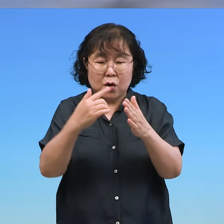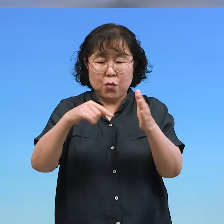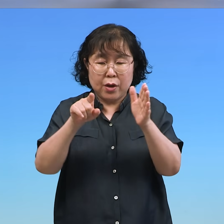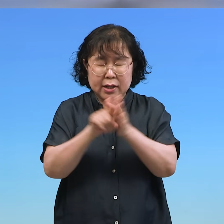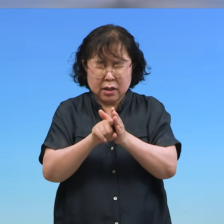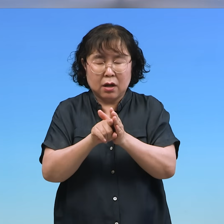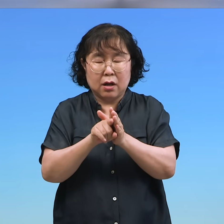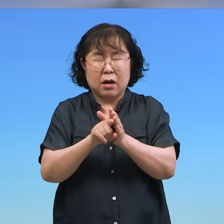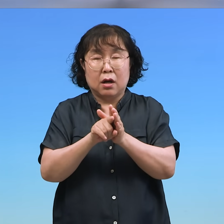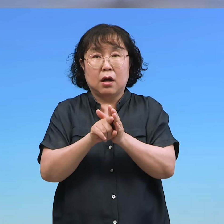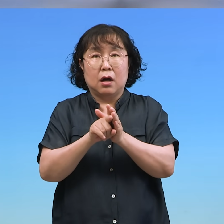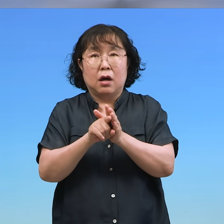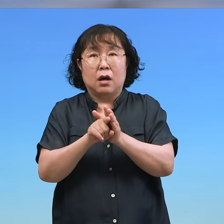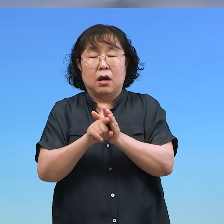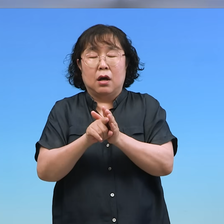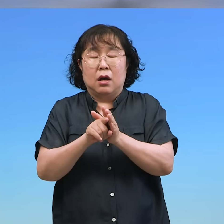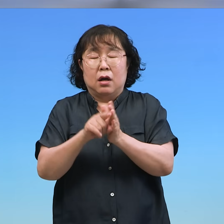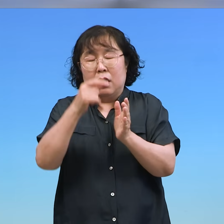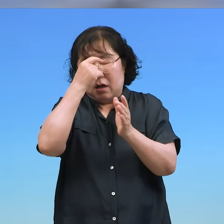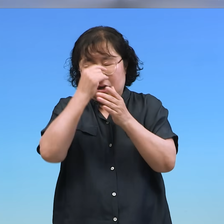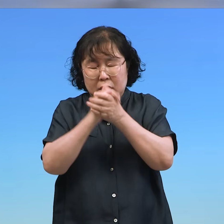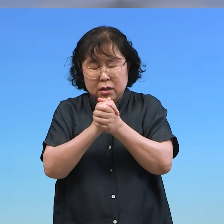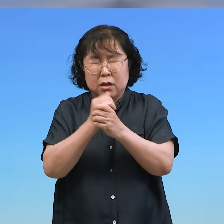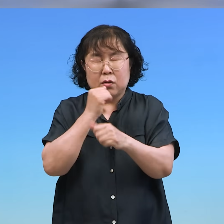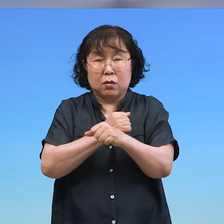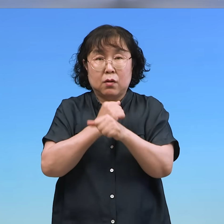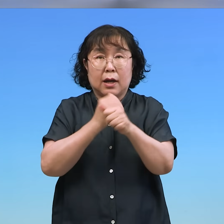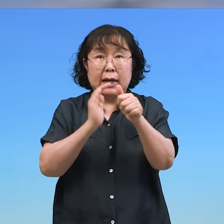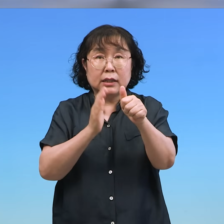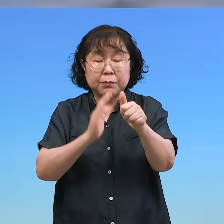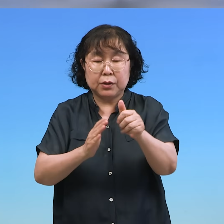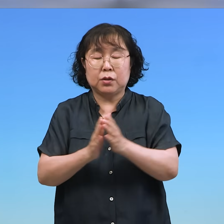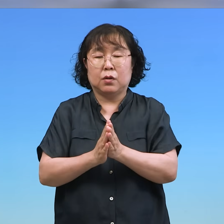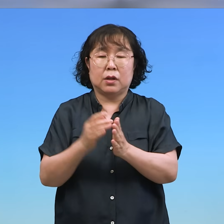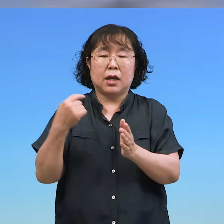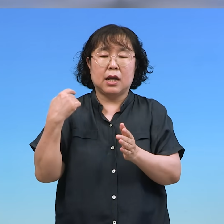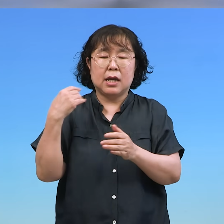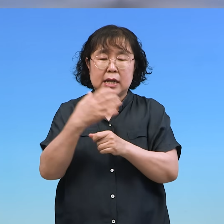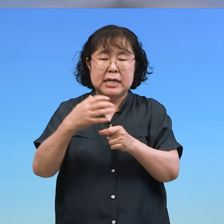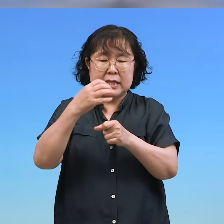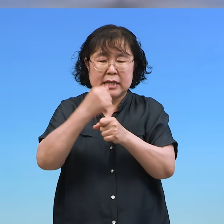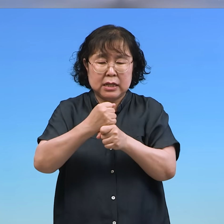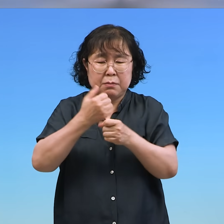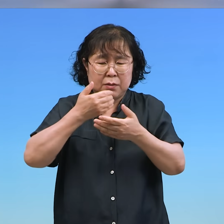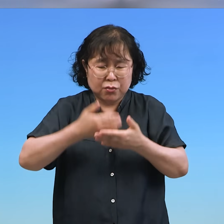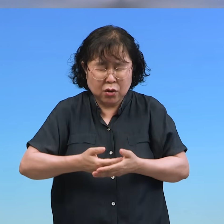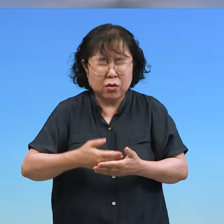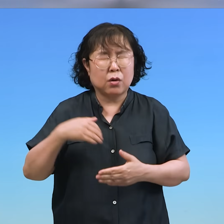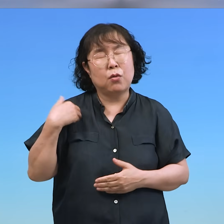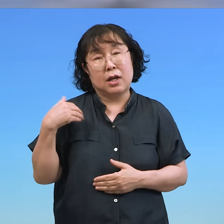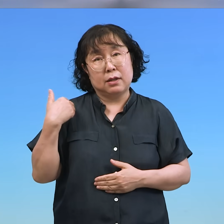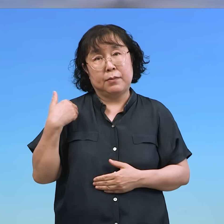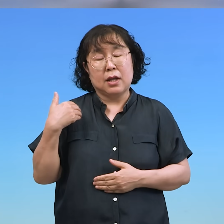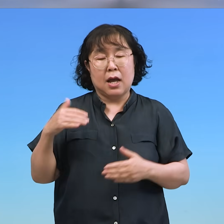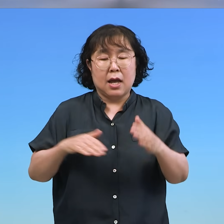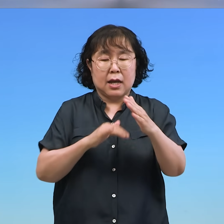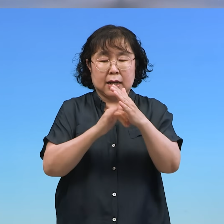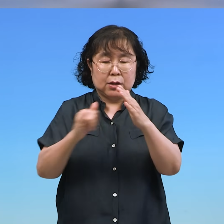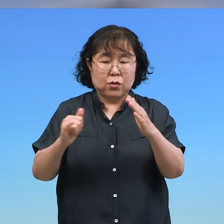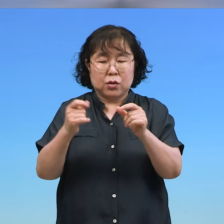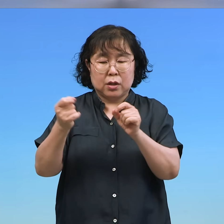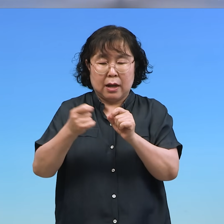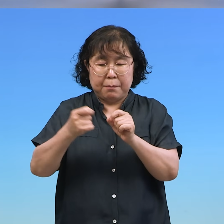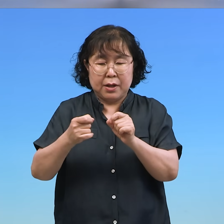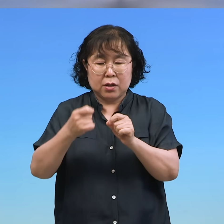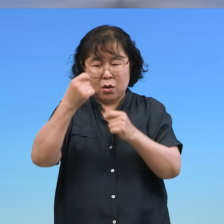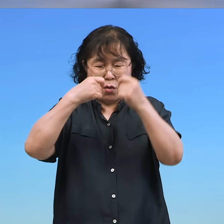어머니, 내 아내, 하나님 어깨에 짊어진 짐이 너무너무 무거운 걸 미처 몰랐습니다. 내색을 안 하니까요.